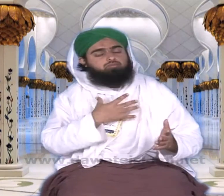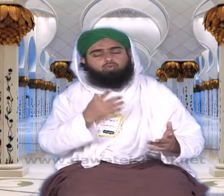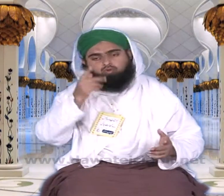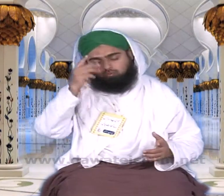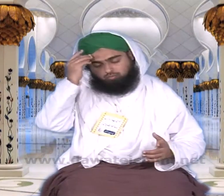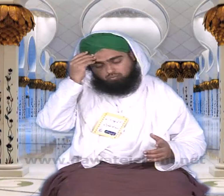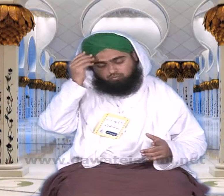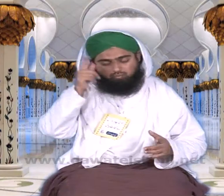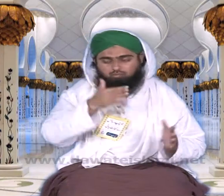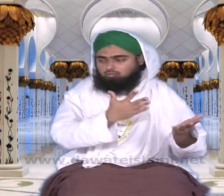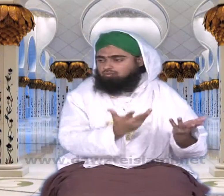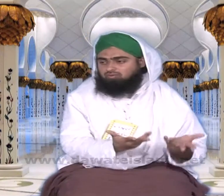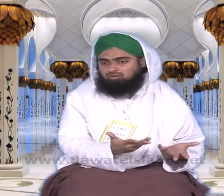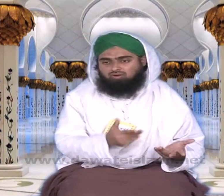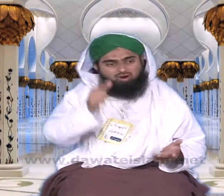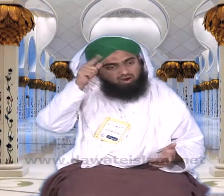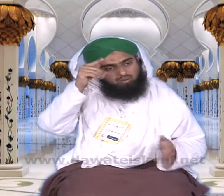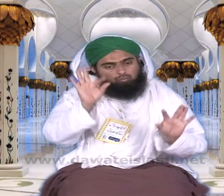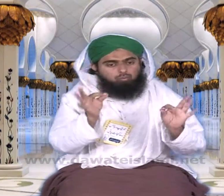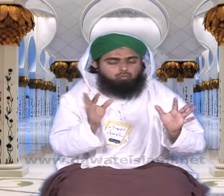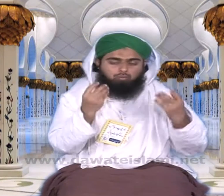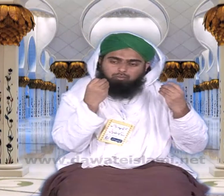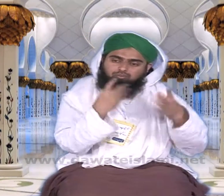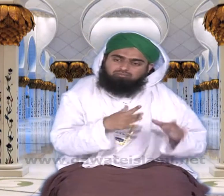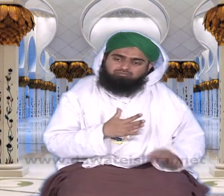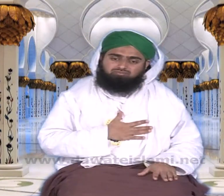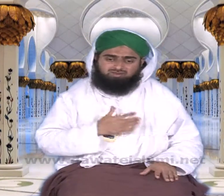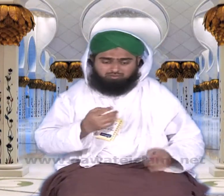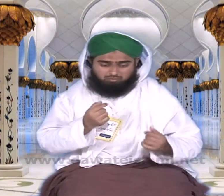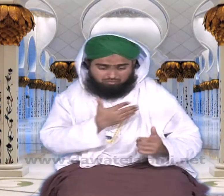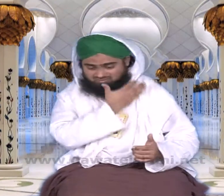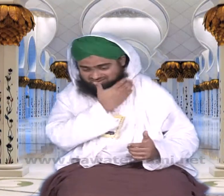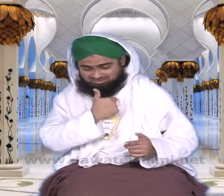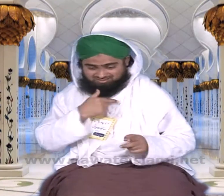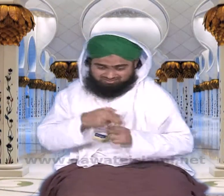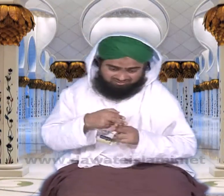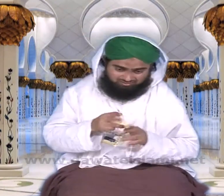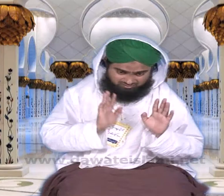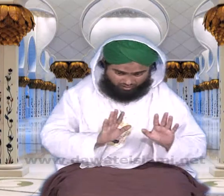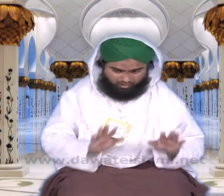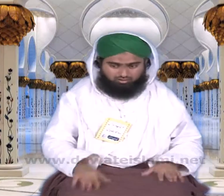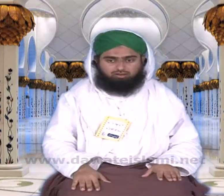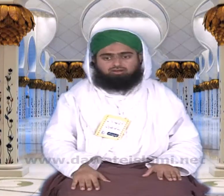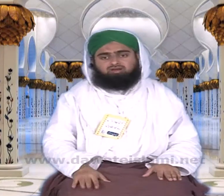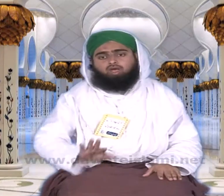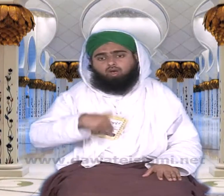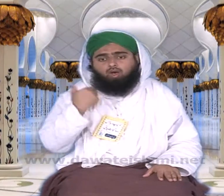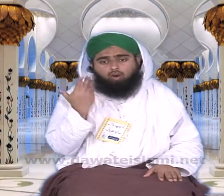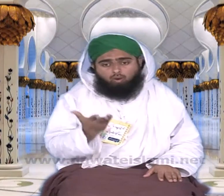لیکن انہیں اس کا کوئی غم نہیں تھا وہ بالکل مال پر قربان ہوئے جا رہے تھے اور